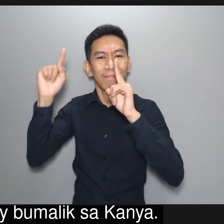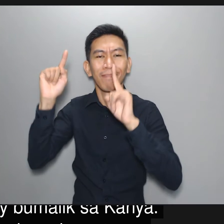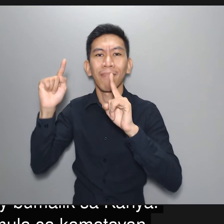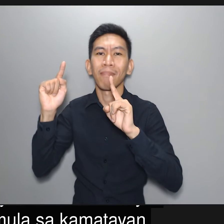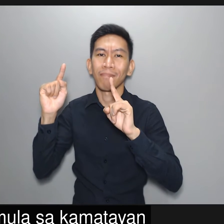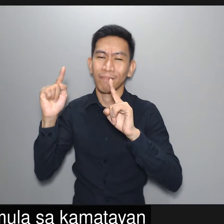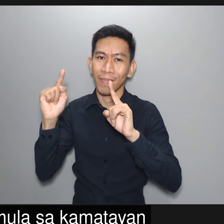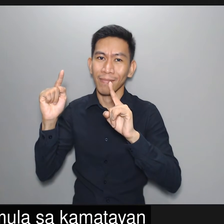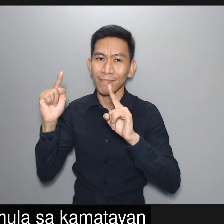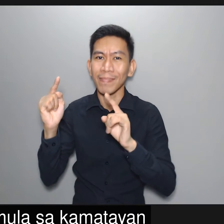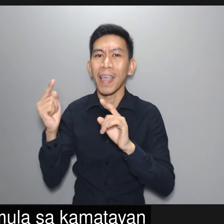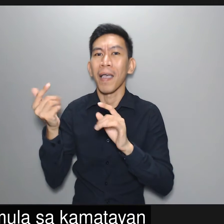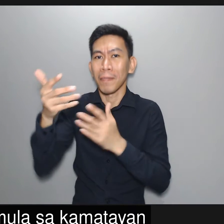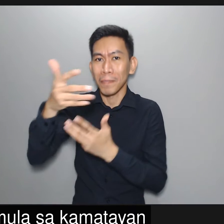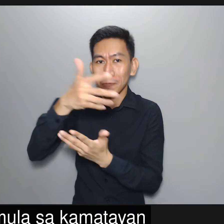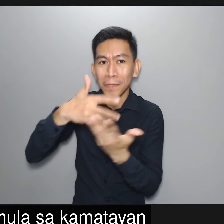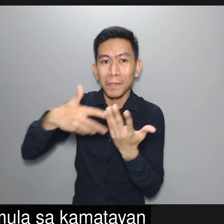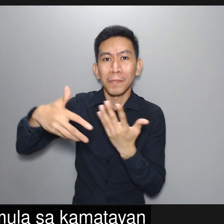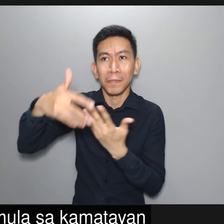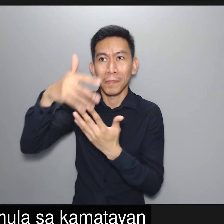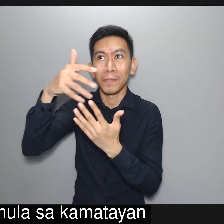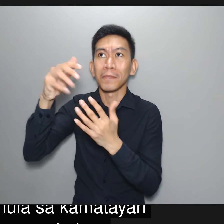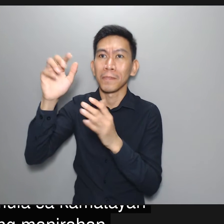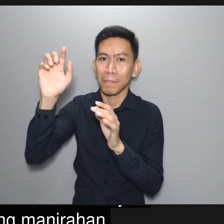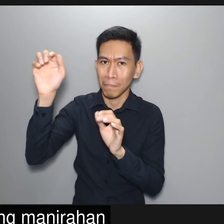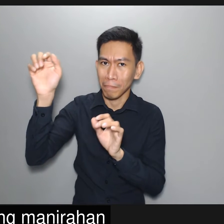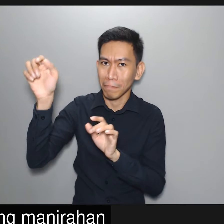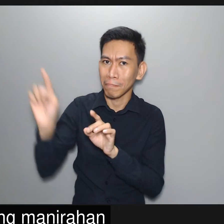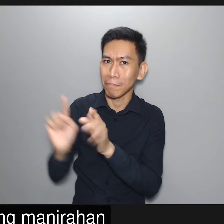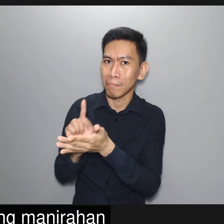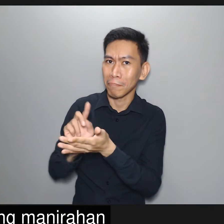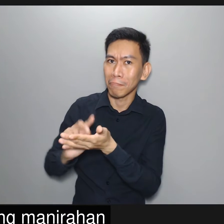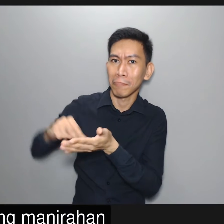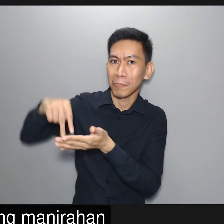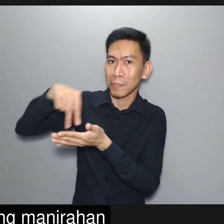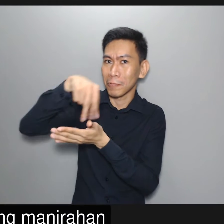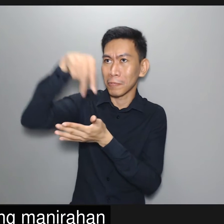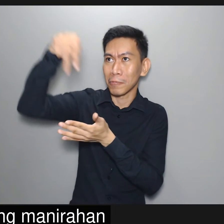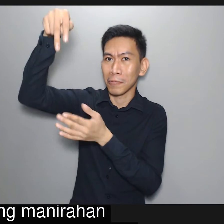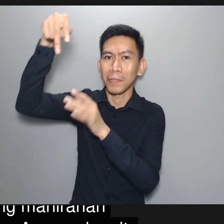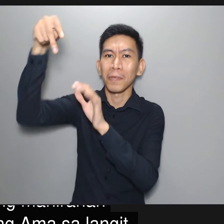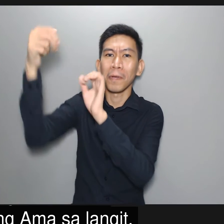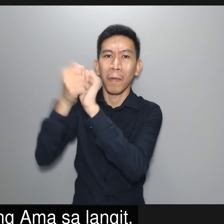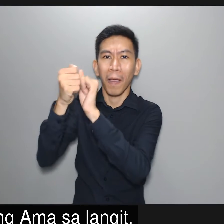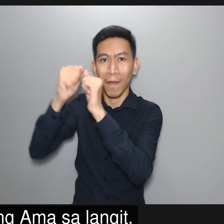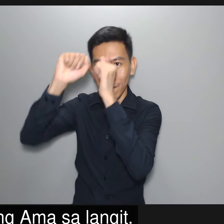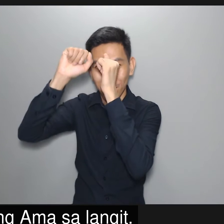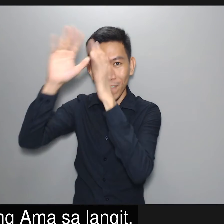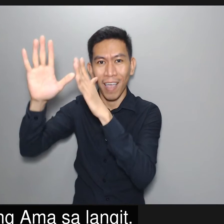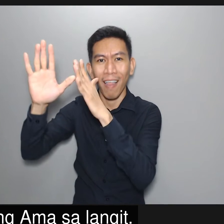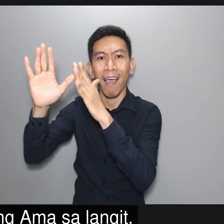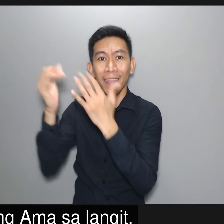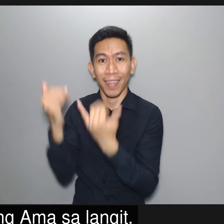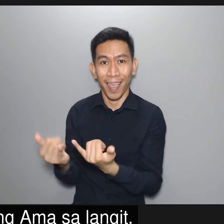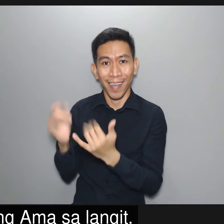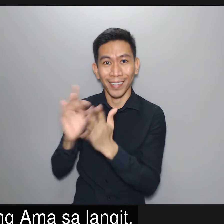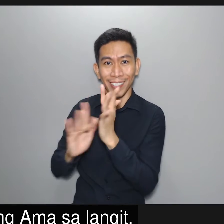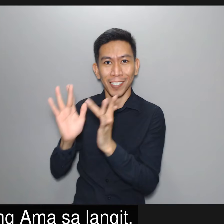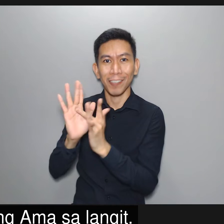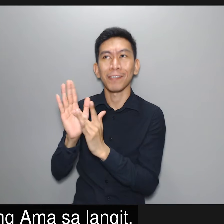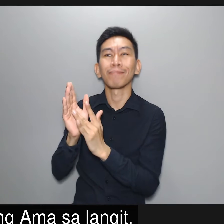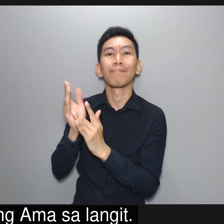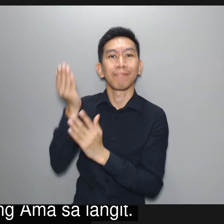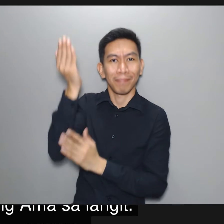upang manirahan kasama ng kanyang Ama sa langit. Nandoon siya ngayon at balang araw